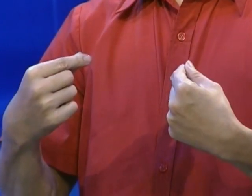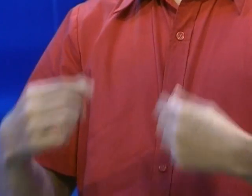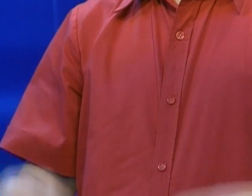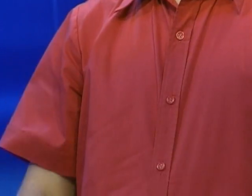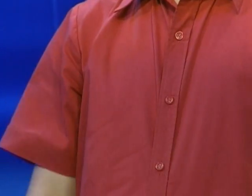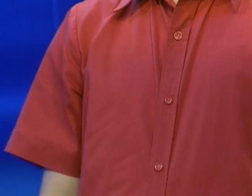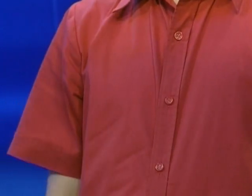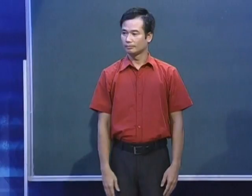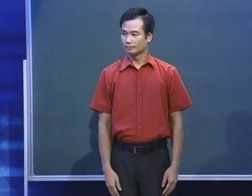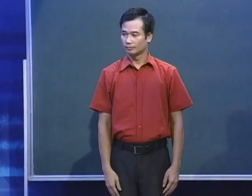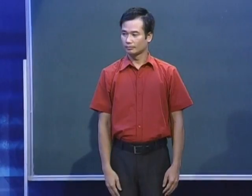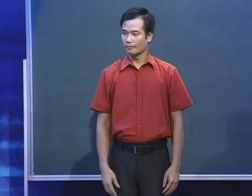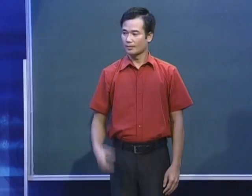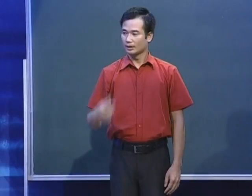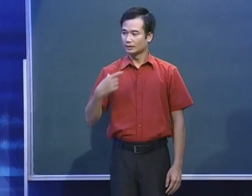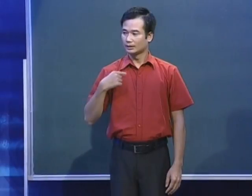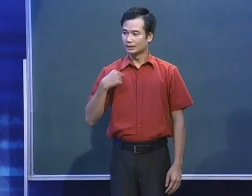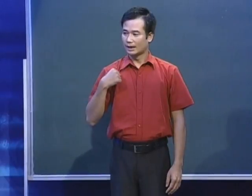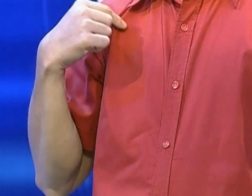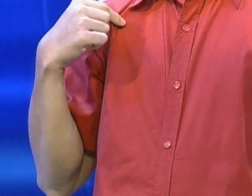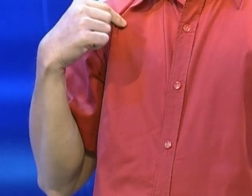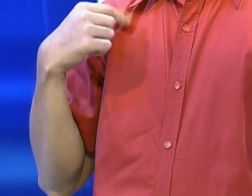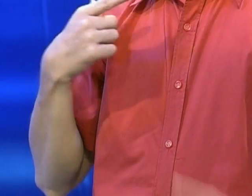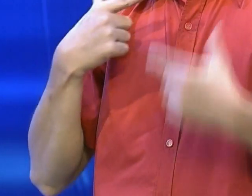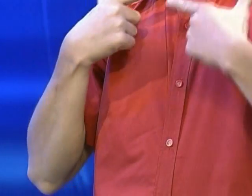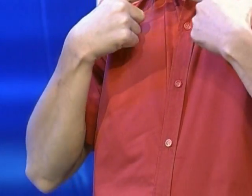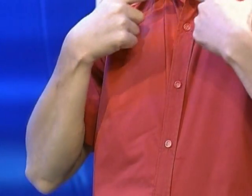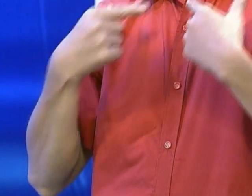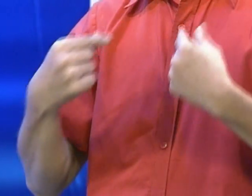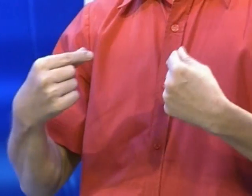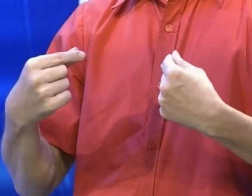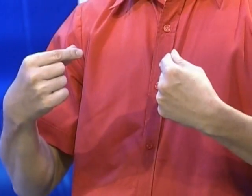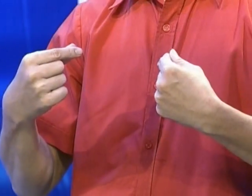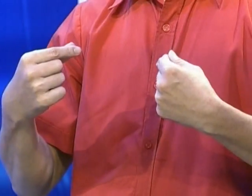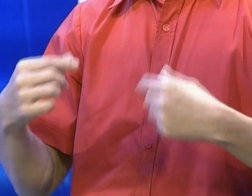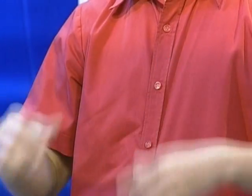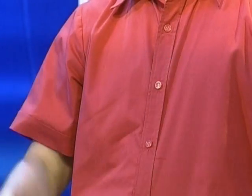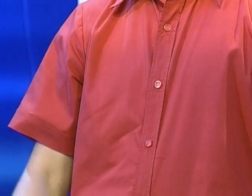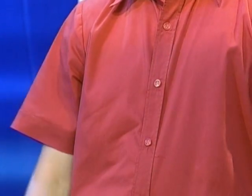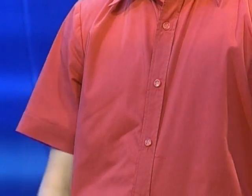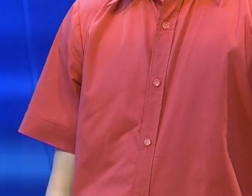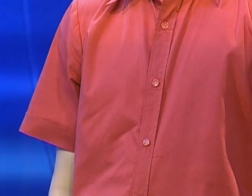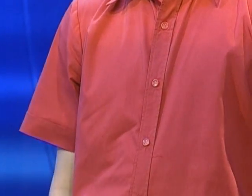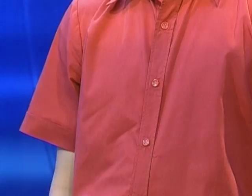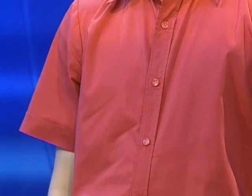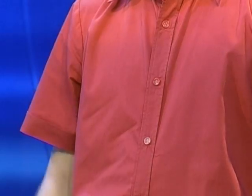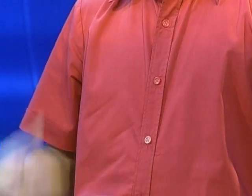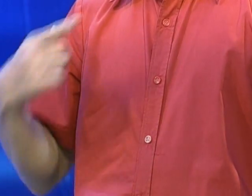trước. Động tác 2, hai tay để chữ cái ngón tay L, lòng bàn tay hướng vào trong, đặt sát cổ áo, di chuyển đồng thời hai tay xuống